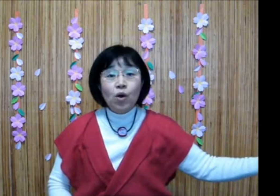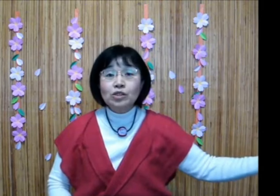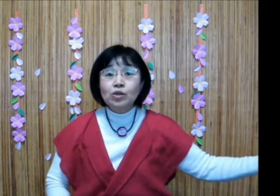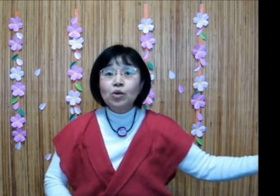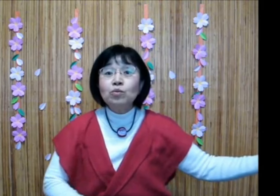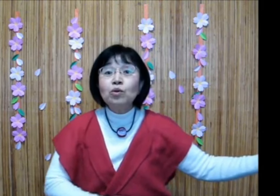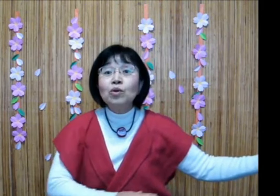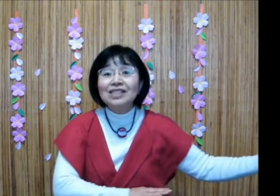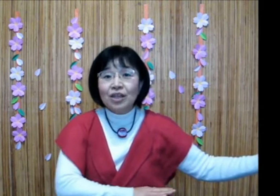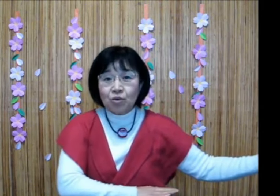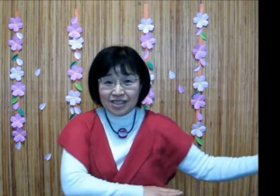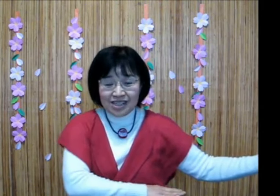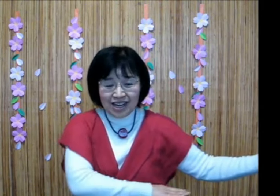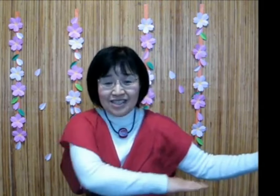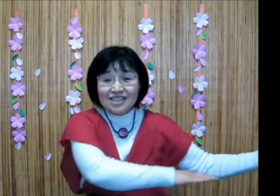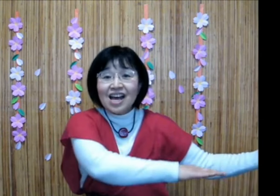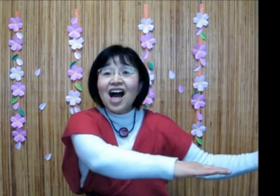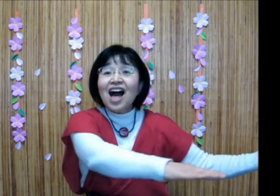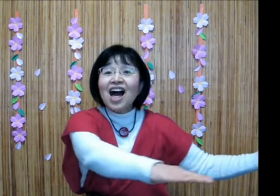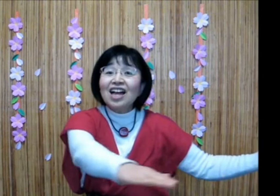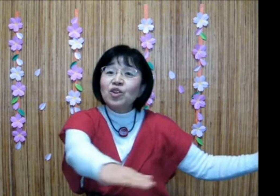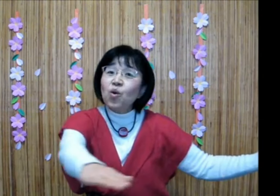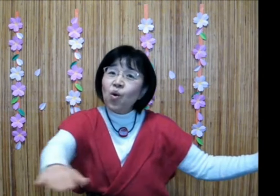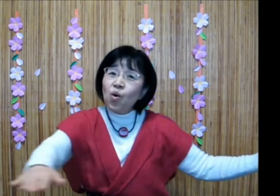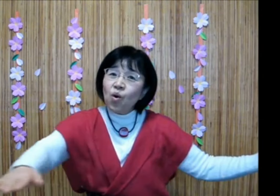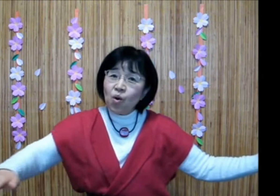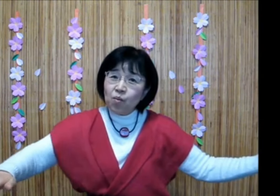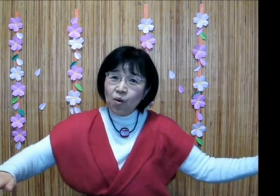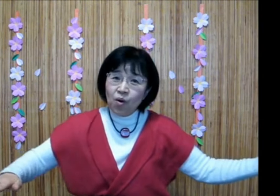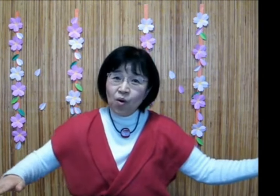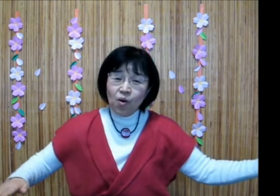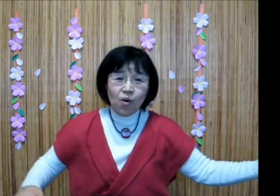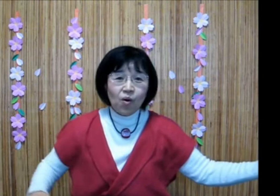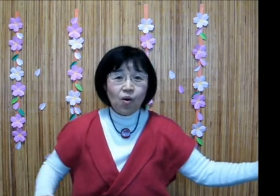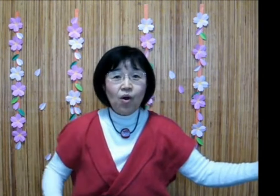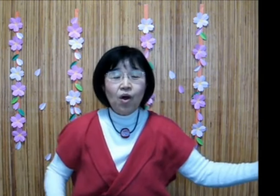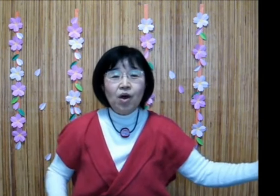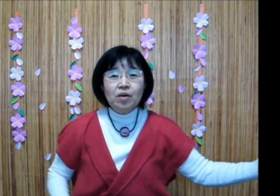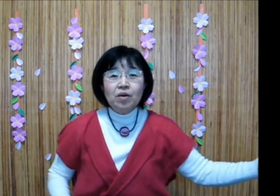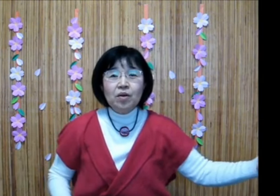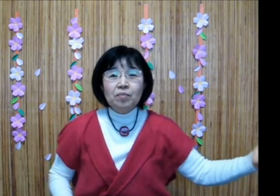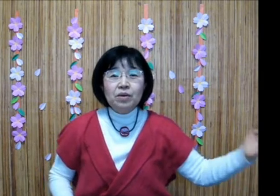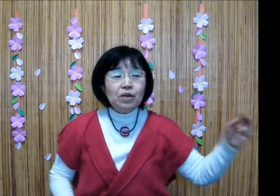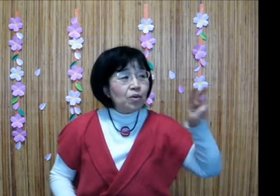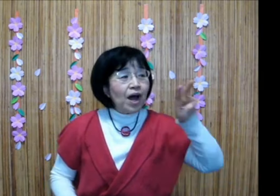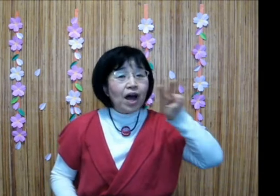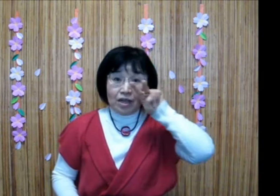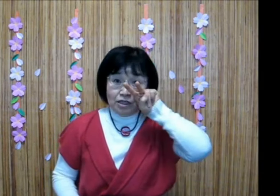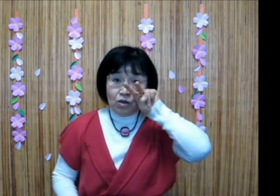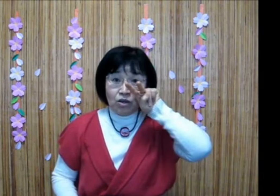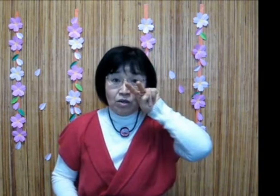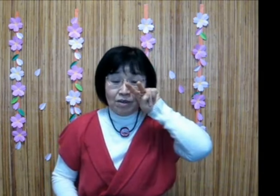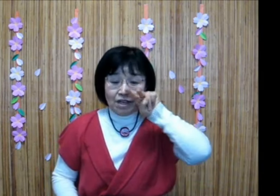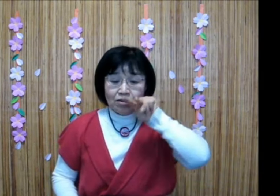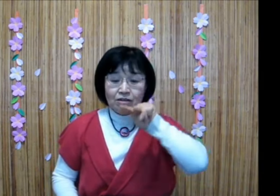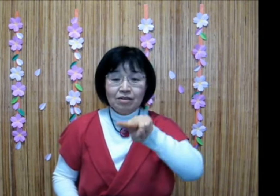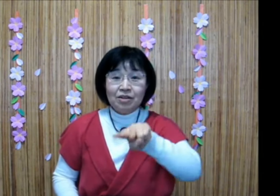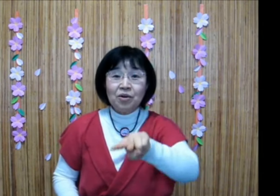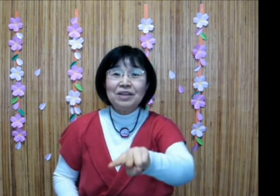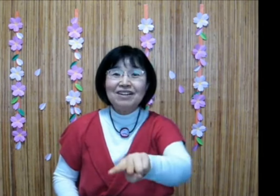そのふもとが里です。里も。見るは2本指でぐるっとこう見て